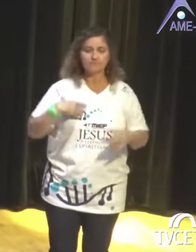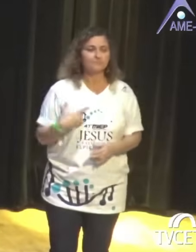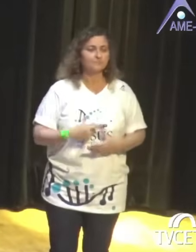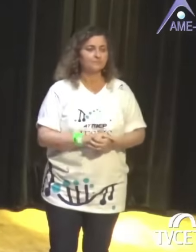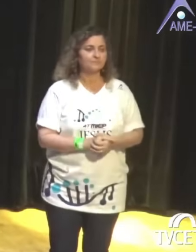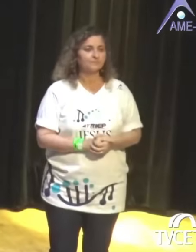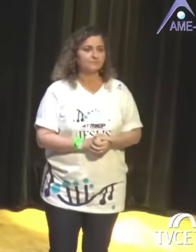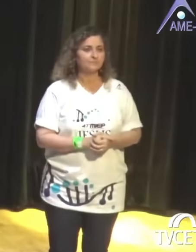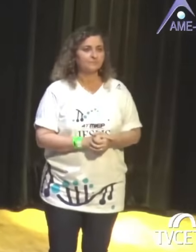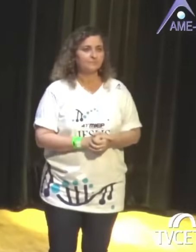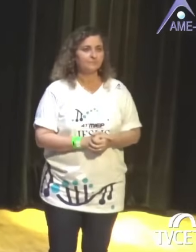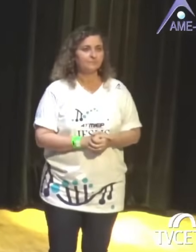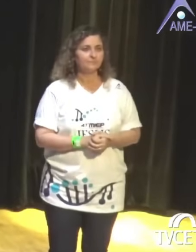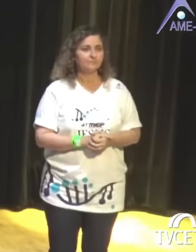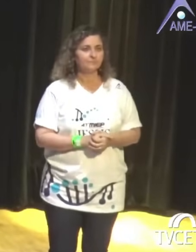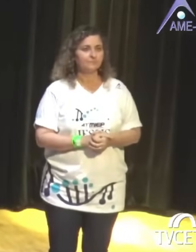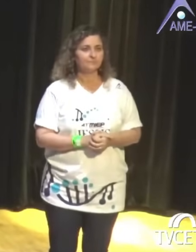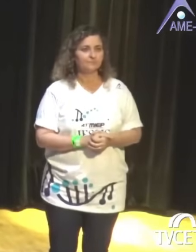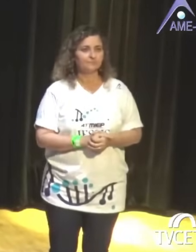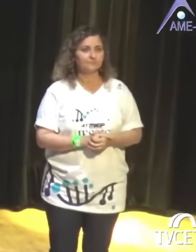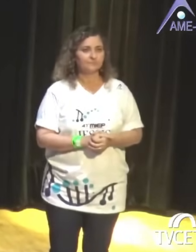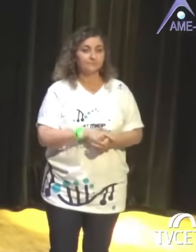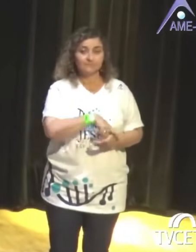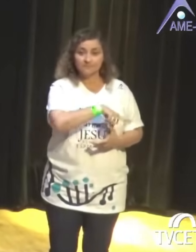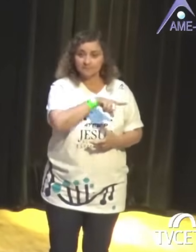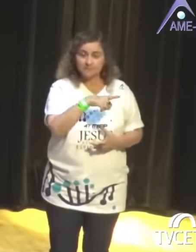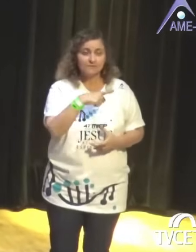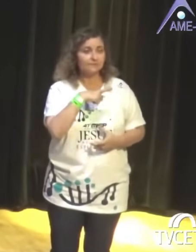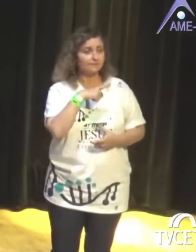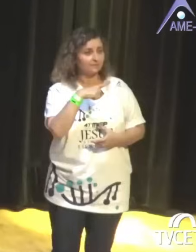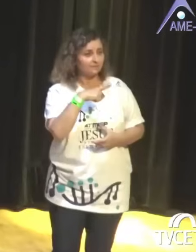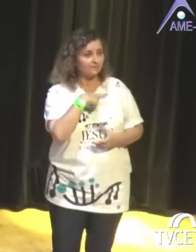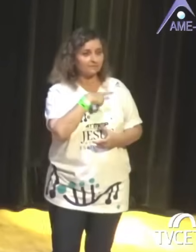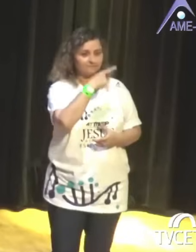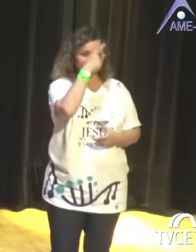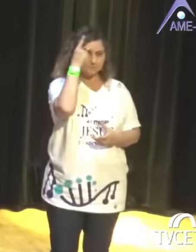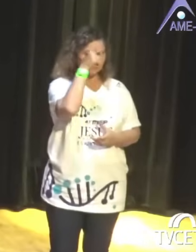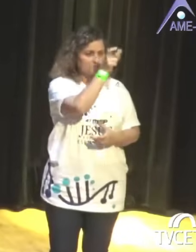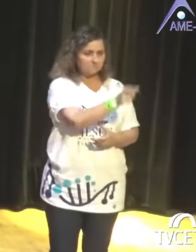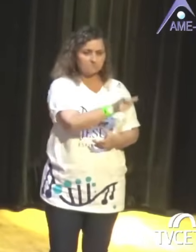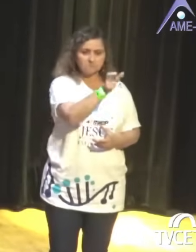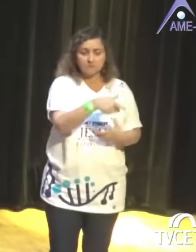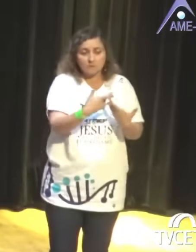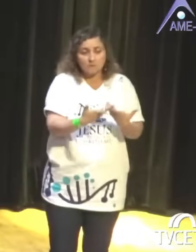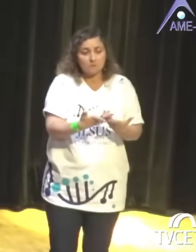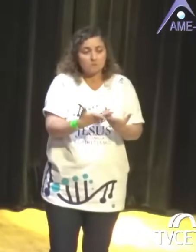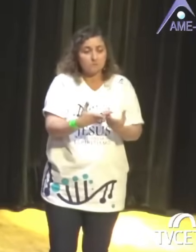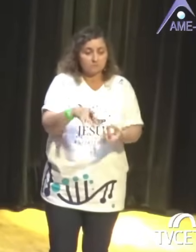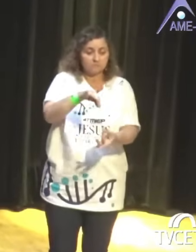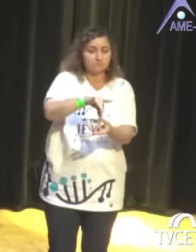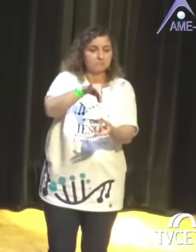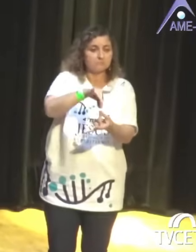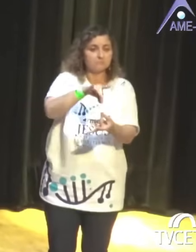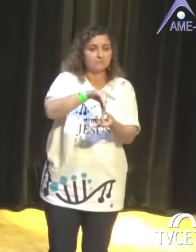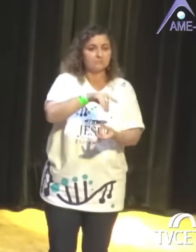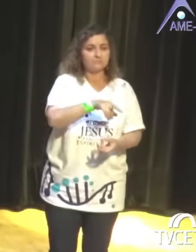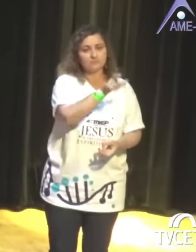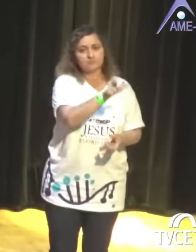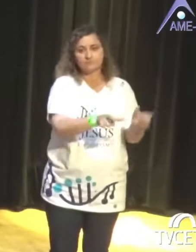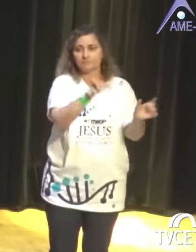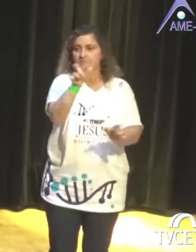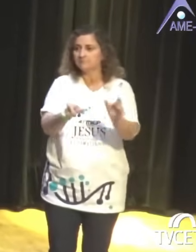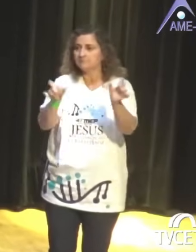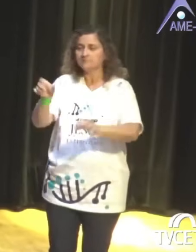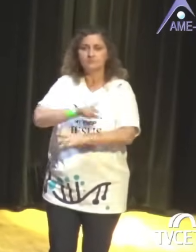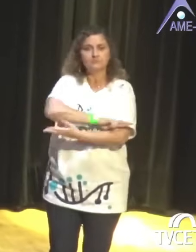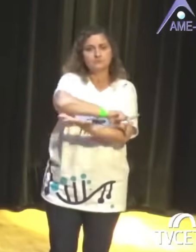ilimitados contam com a presença de seres é